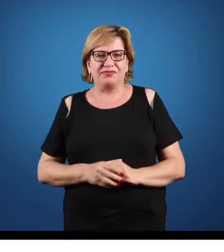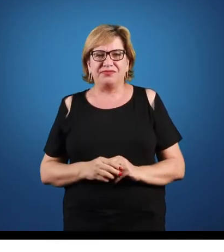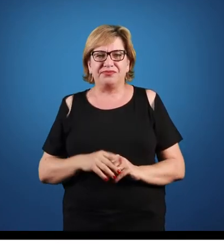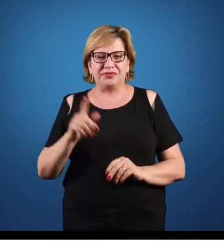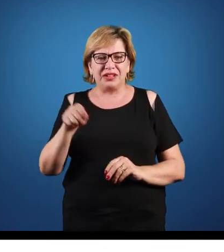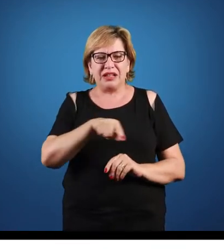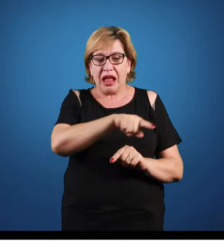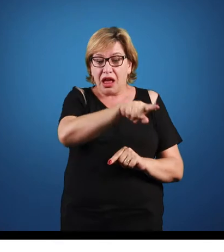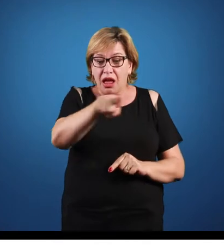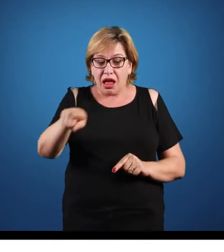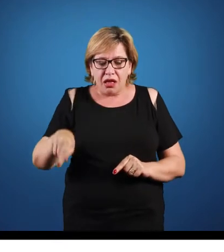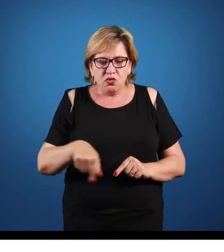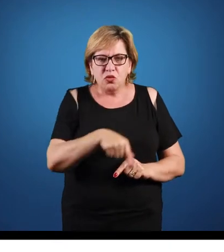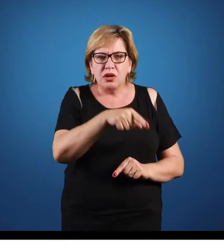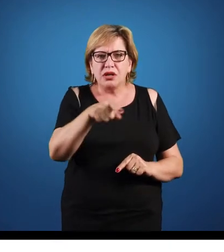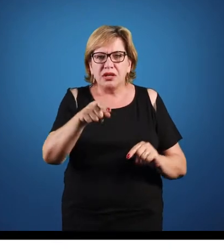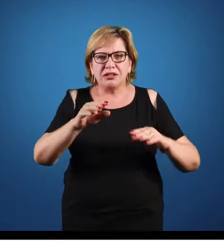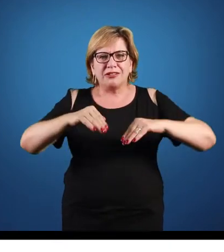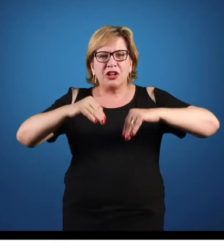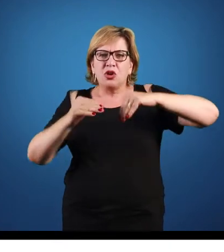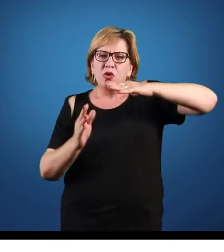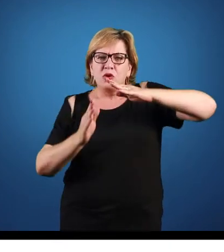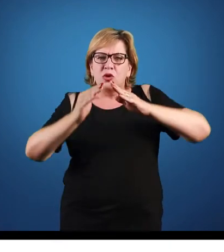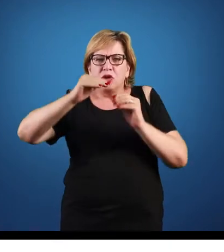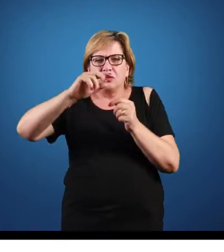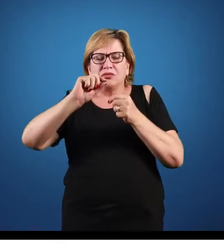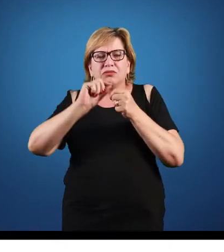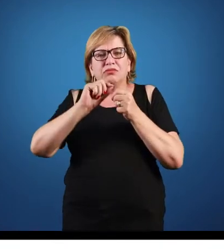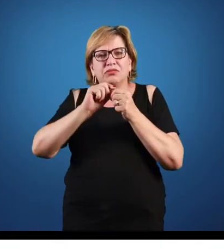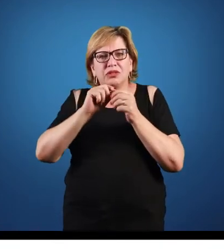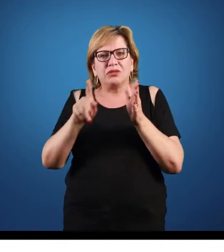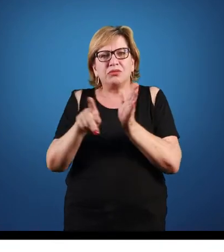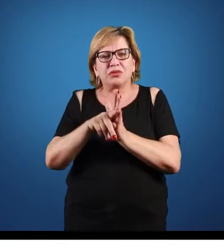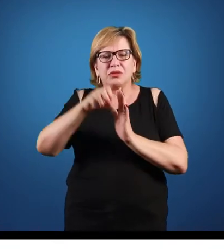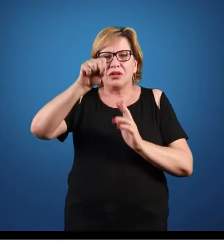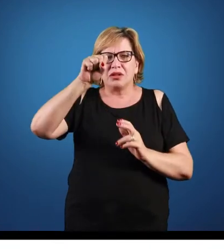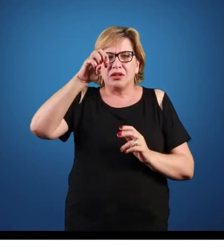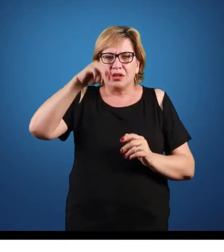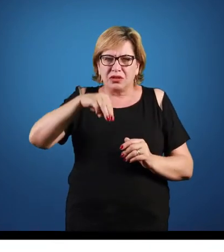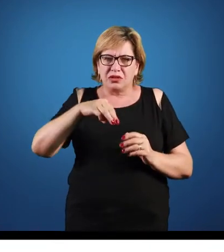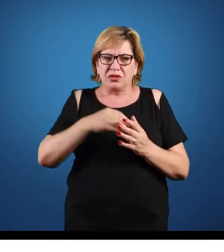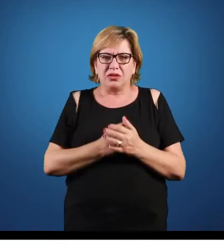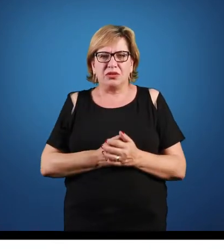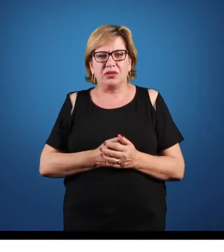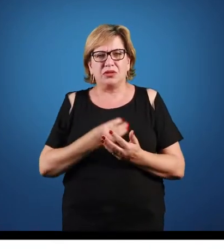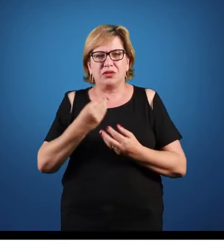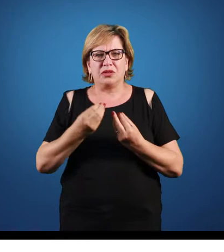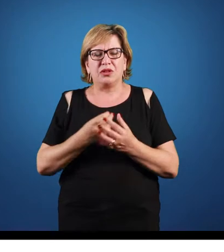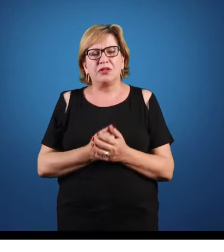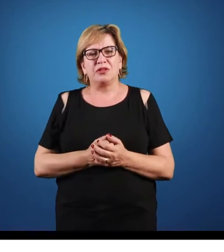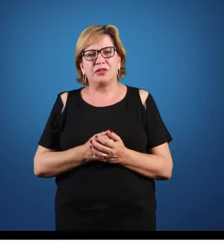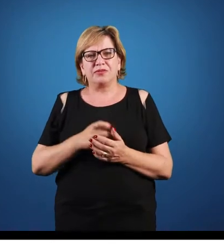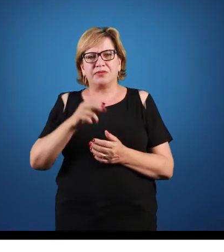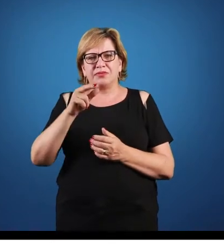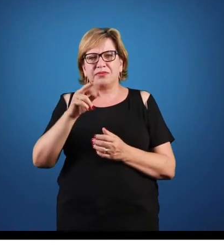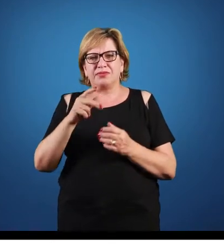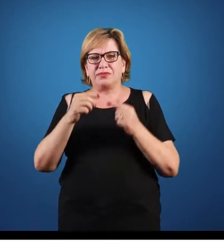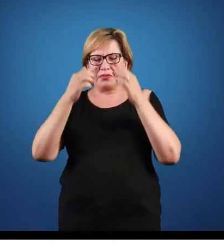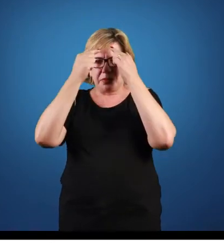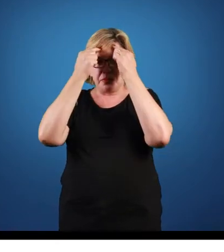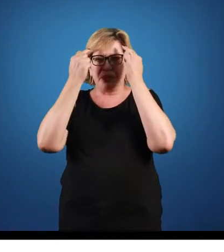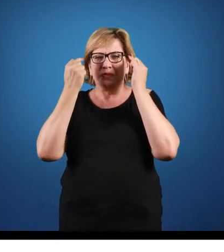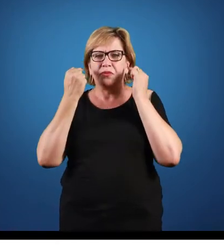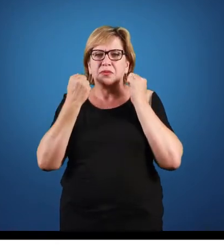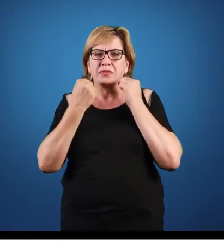os bonecos retenção da mesa que todos eles são articulados e todos foram feitos pra stop-motion começam a wall e sim todas as duas dois bustos